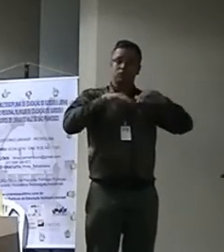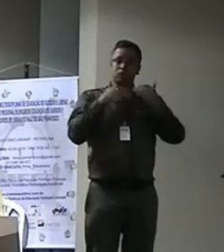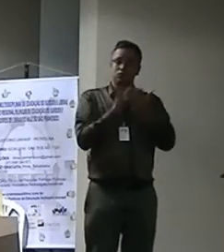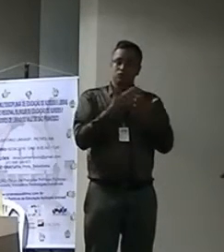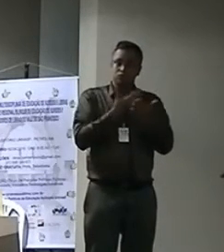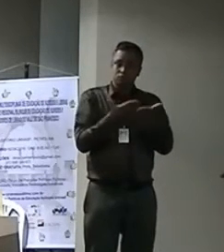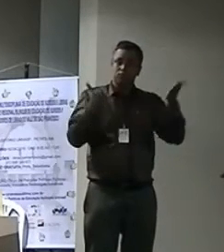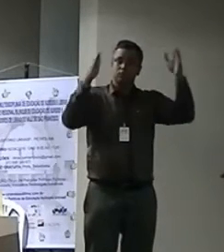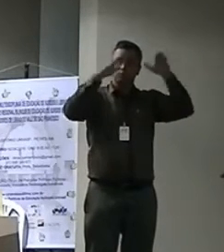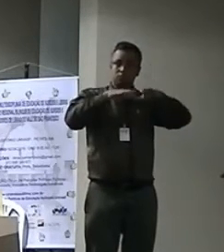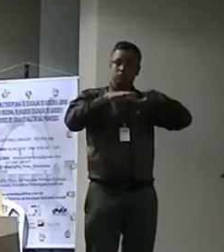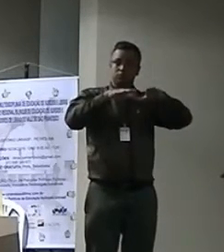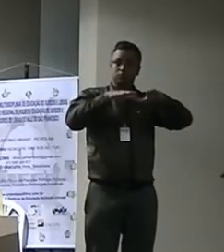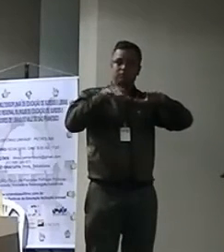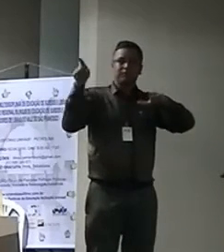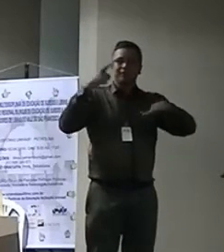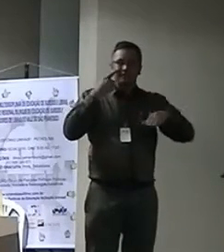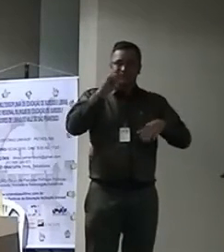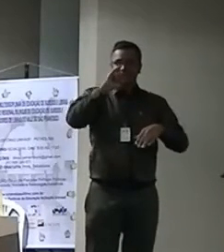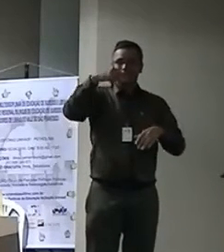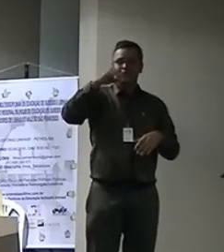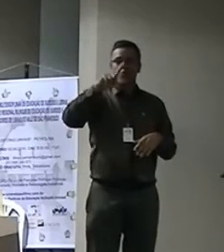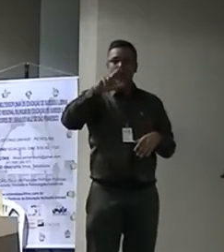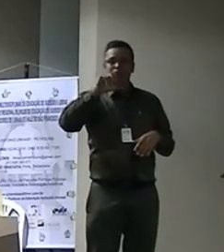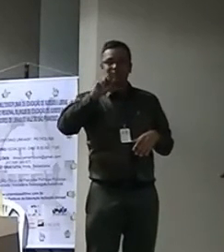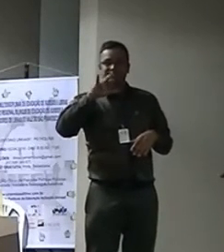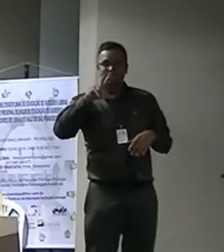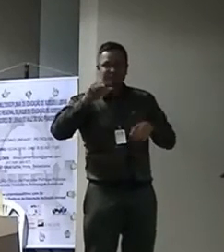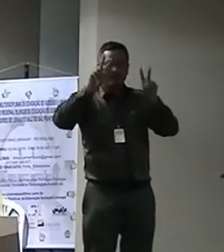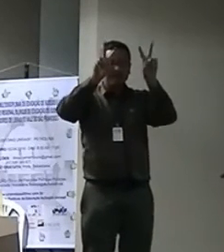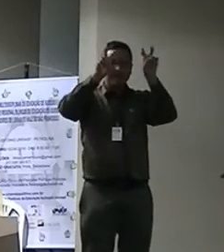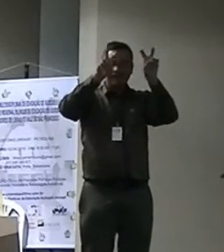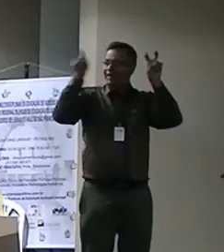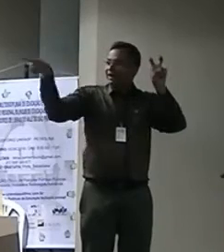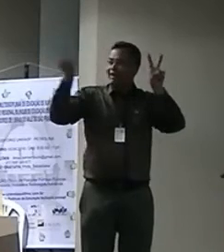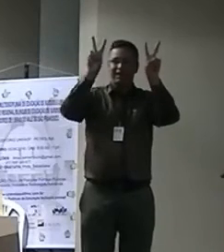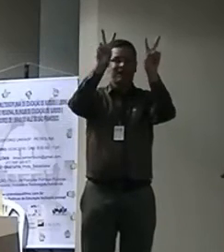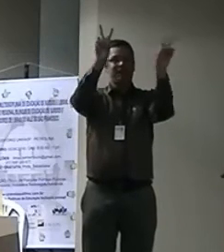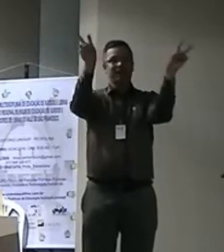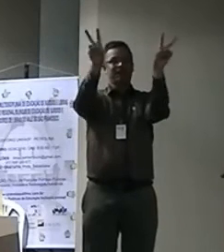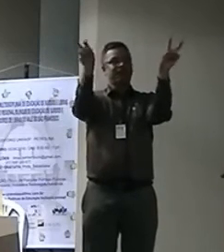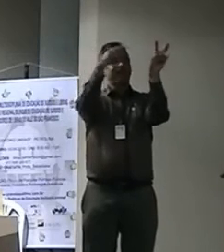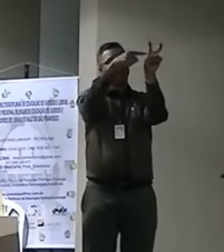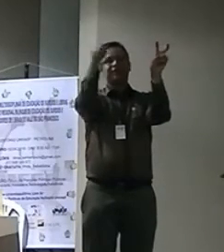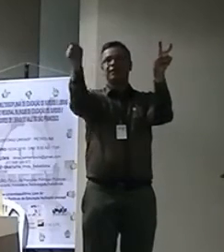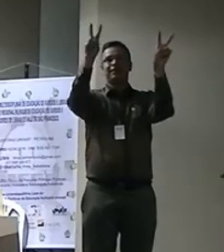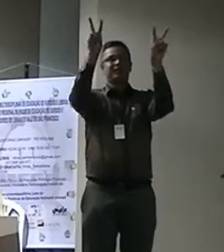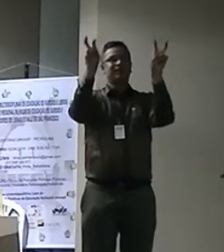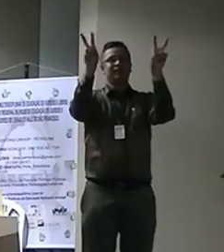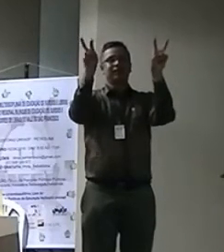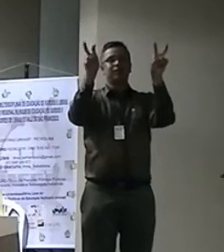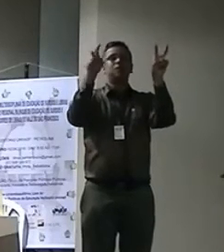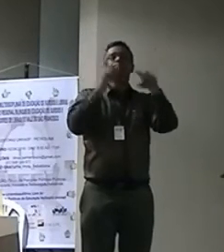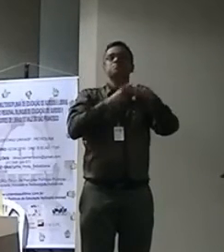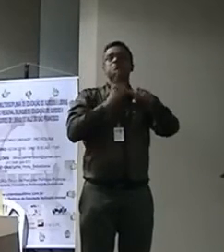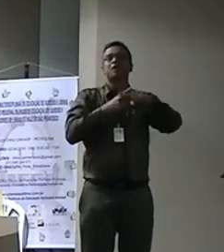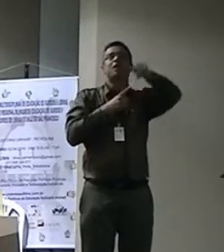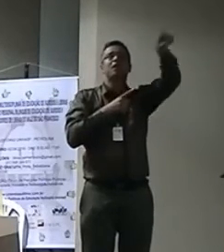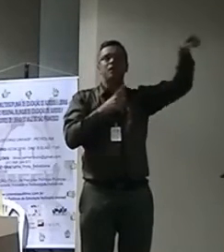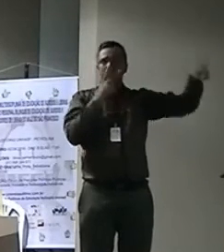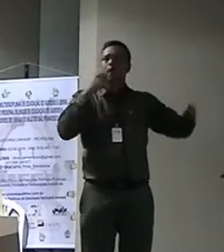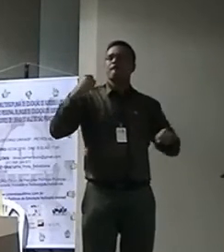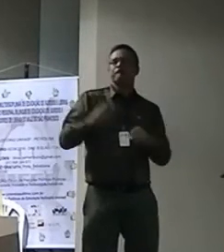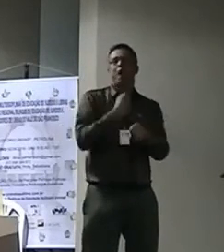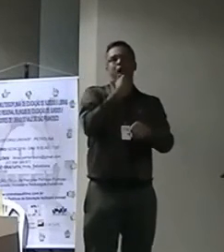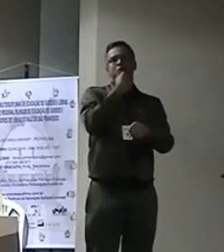justamente por isso. Porque se diz muito hoje da escola inclusiva, mas quando você vive no interior da escola, você percebe que ela não